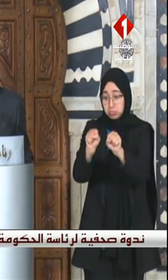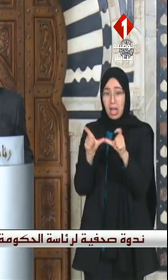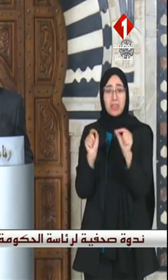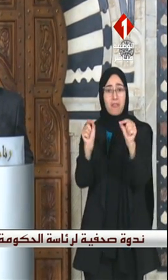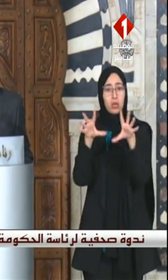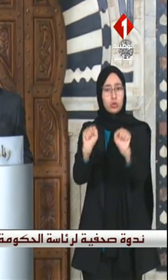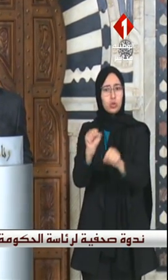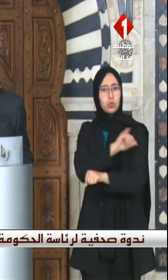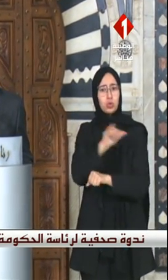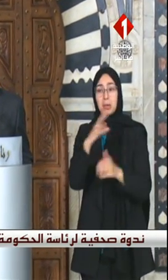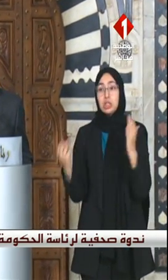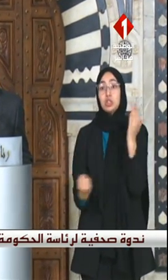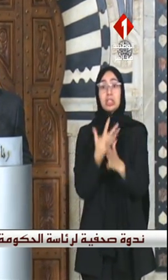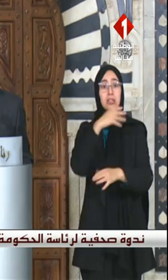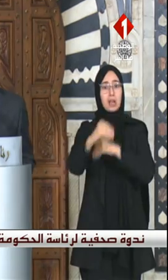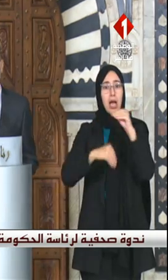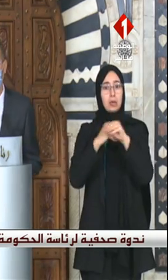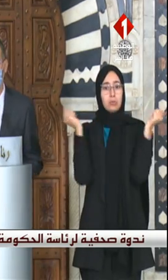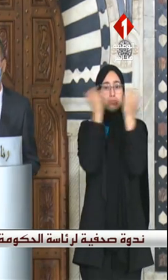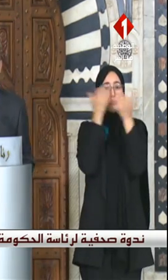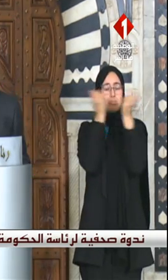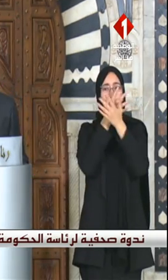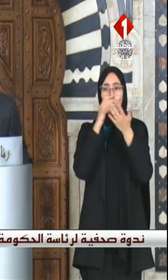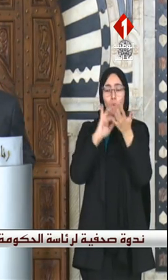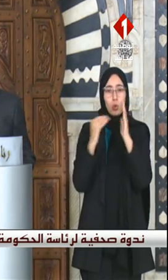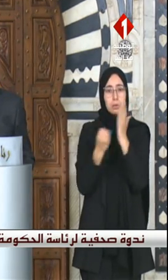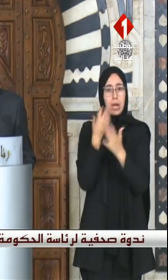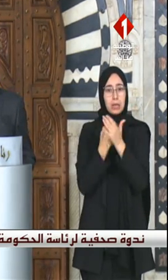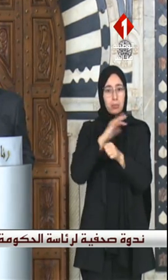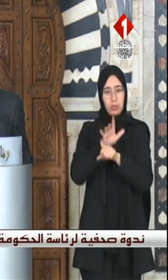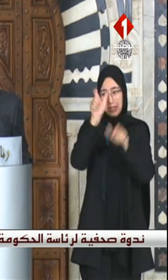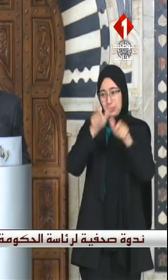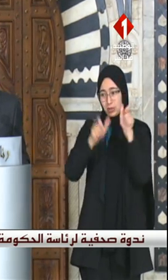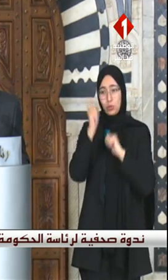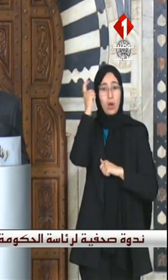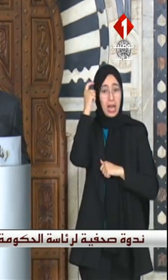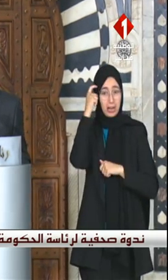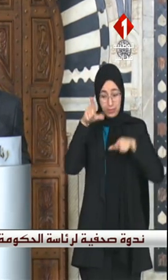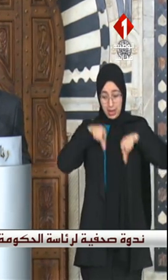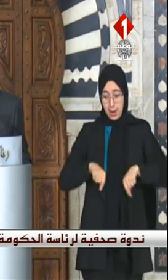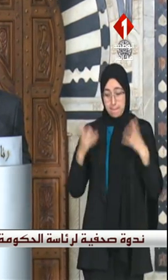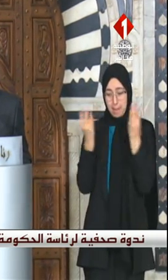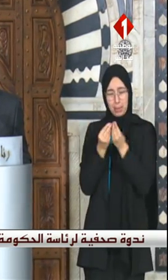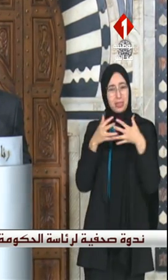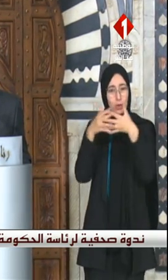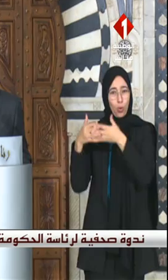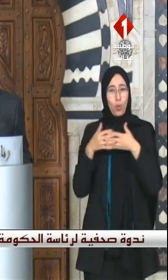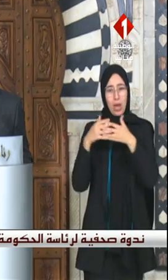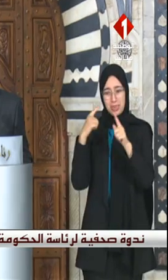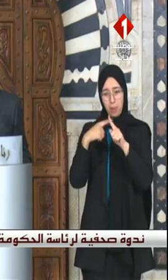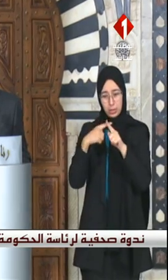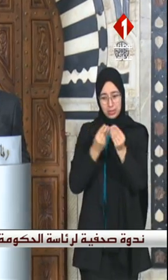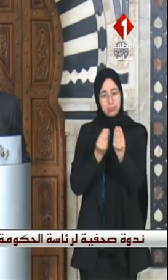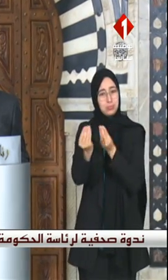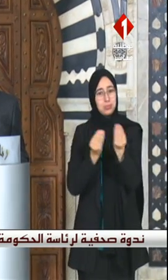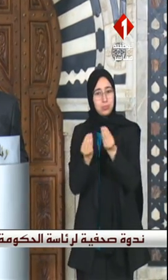خفي نوعا ما مستحدث مازلنا نعلم كل وجه فيه، لابد من التفاهم، لابد من التعاون والتفاعل، نسكن نفعله إيجابيا